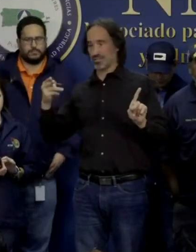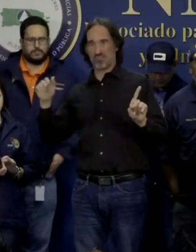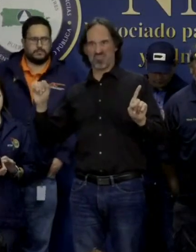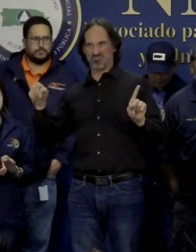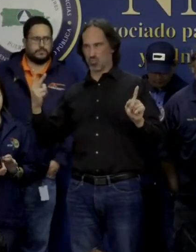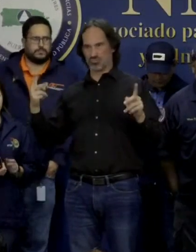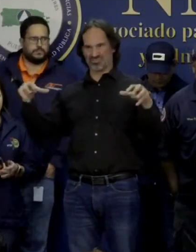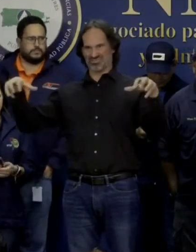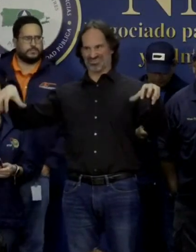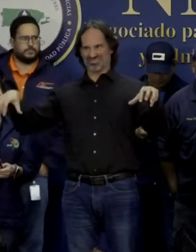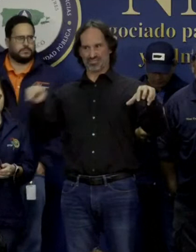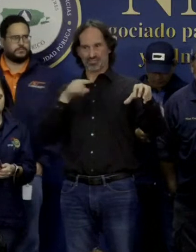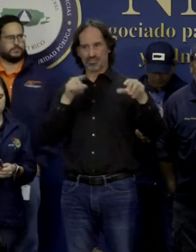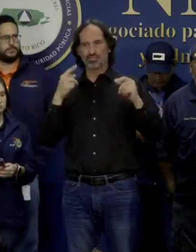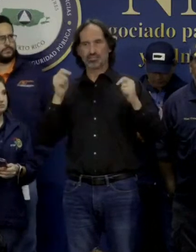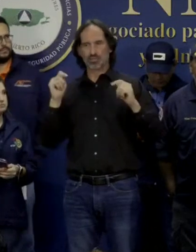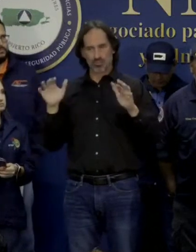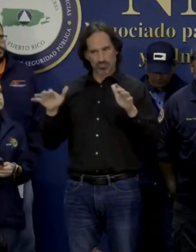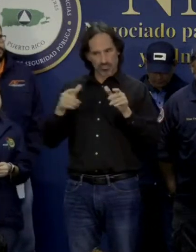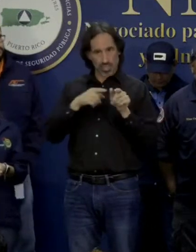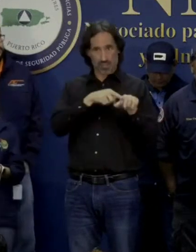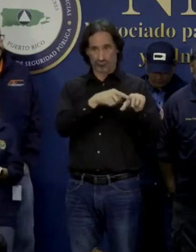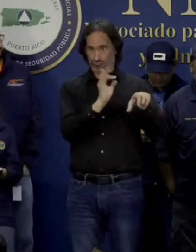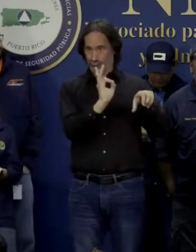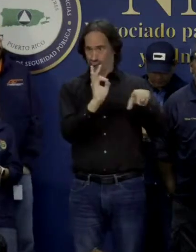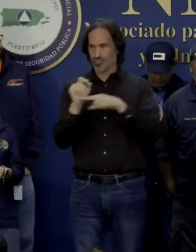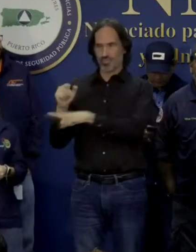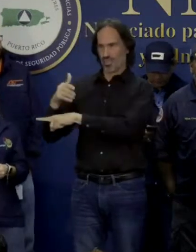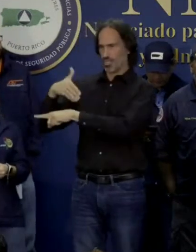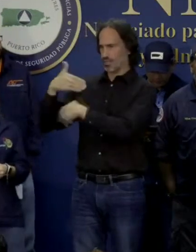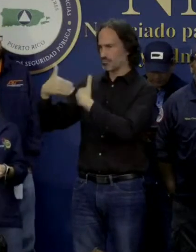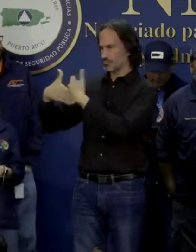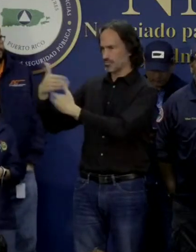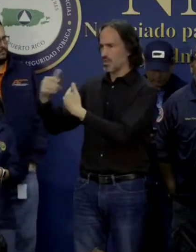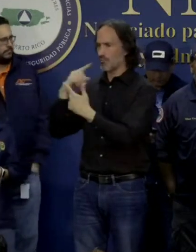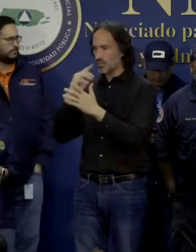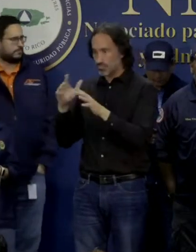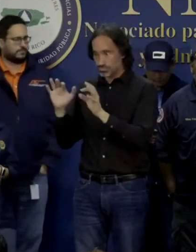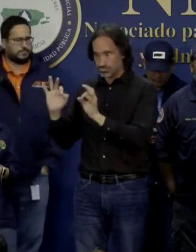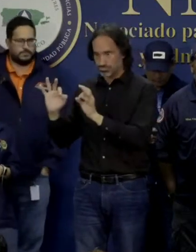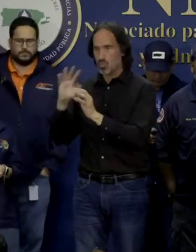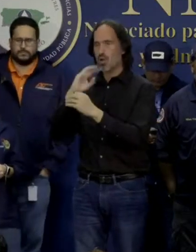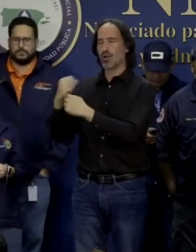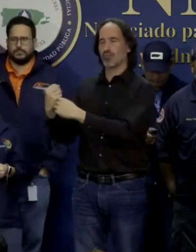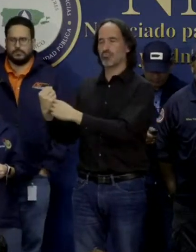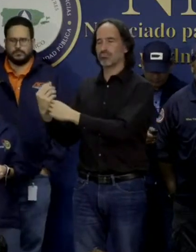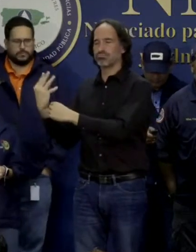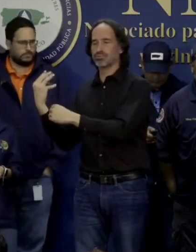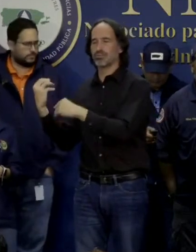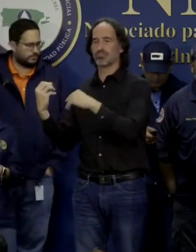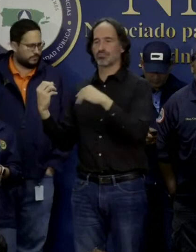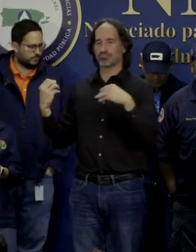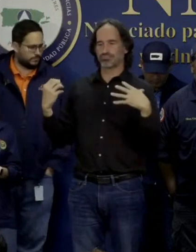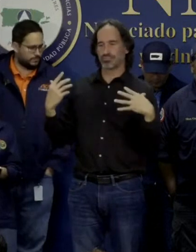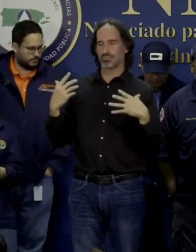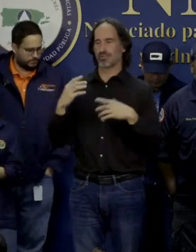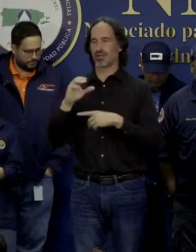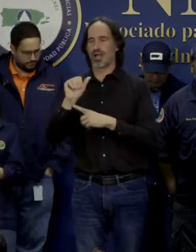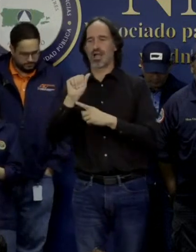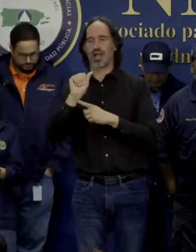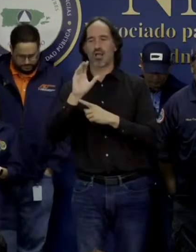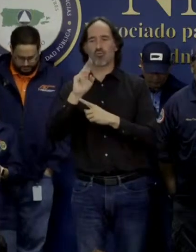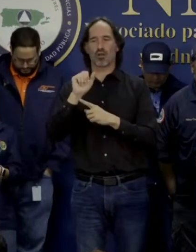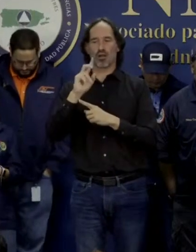modo isla para energizar el superacueducto y energizar un hospital de distrito en el área de Arecibo. Y